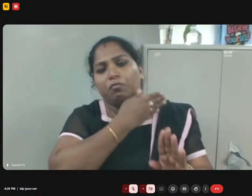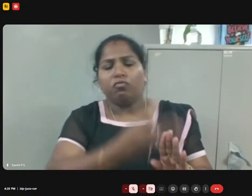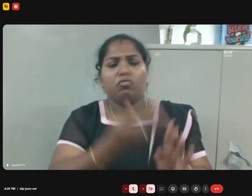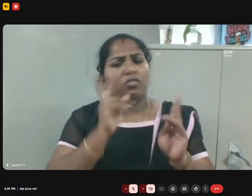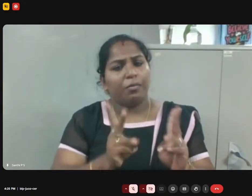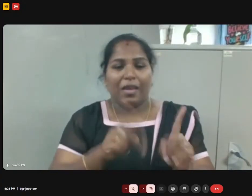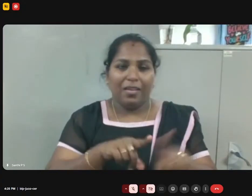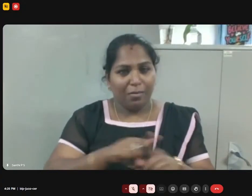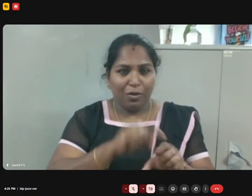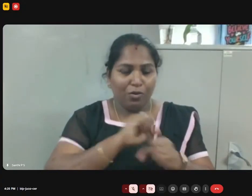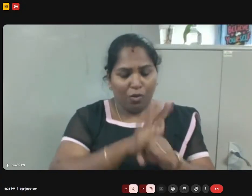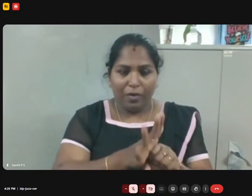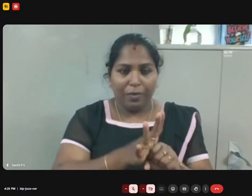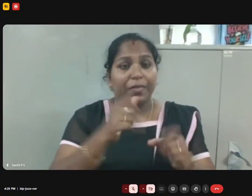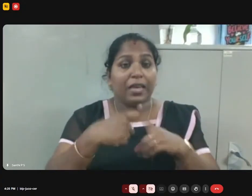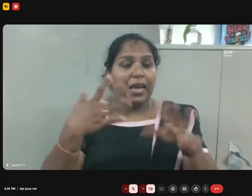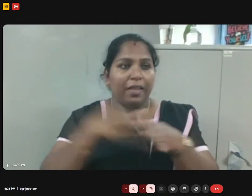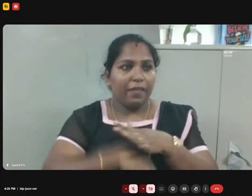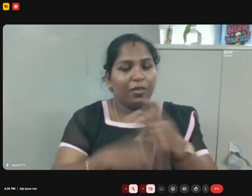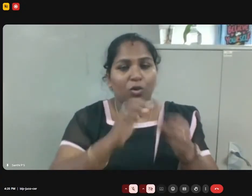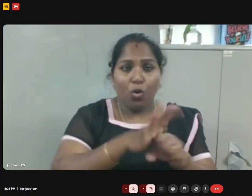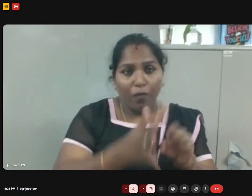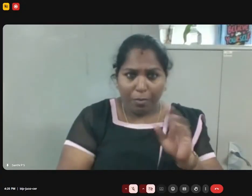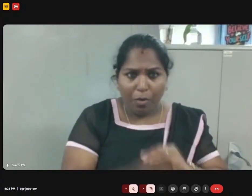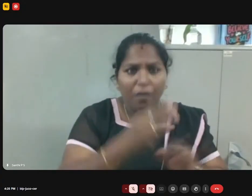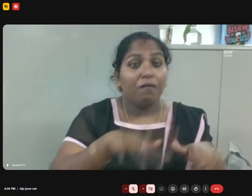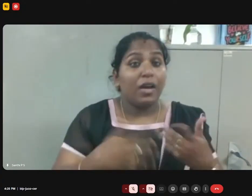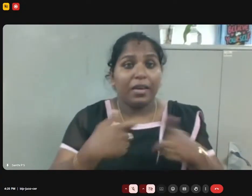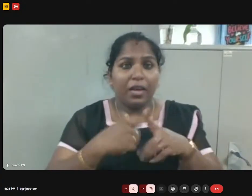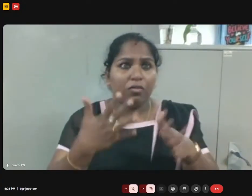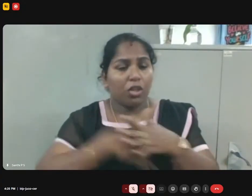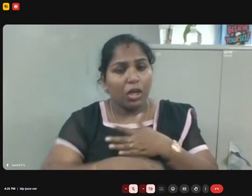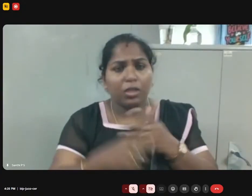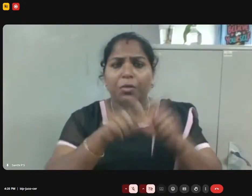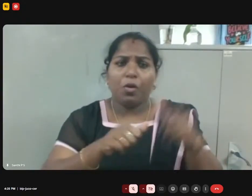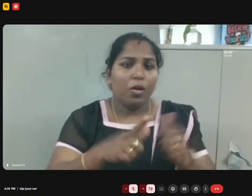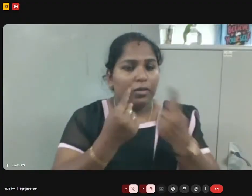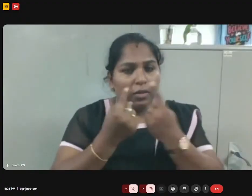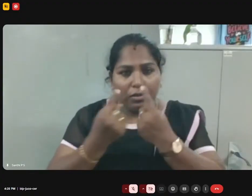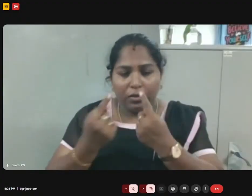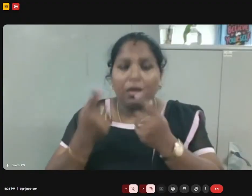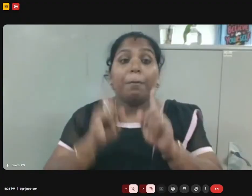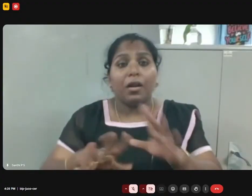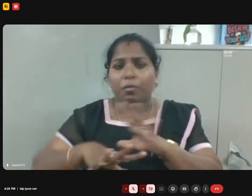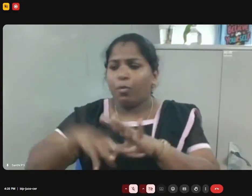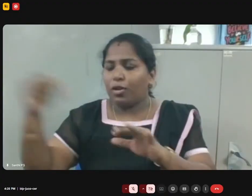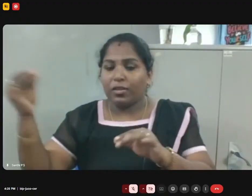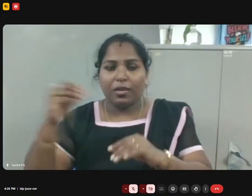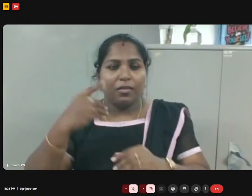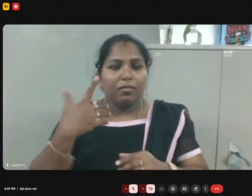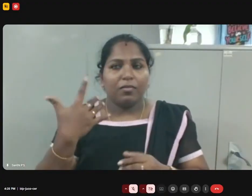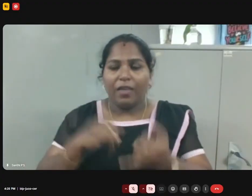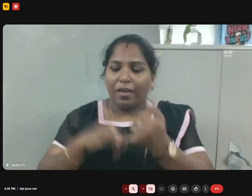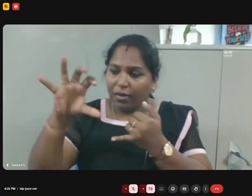വന്നപ്പോൾ കോവിഡ് കേരളത്തിൽ എല്ലാവരും ടെസ്റ്റ് ചെയ്തുകൊണ്ട് നമുക്ക് ഏറ്റവും കൂടുതൽ കോവിഡുള്ള പേഷ്യൻസ് ഉണ്ടെന്ന് നമ്മൾ കേരളക്കാർ പറയുന്നു. പക്ഷെ ഇതിനെക്കാട്ടി കൂടുതൽ കോവിഡുള്ള വേറെ